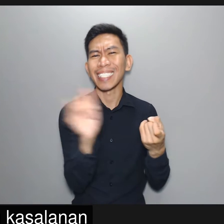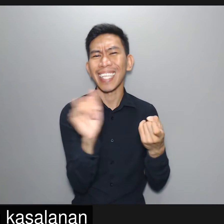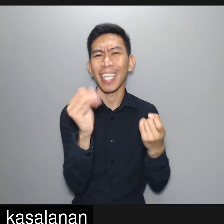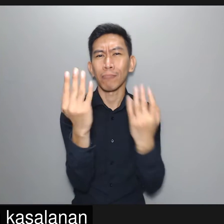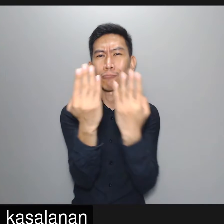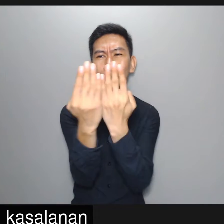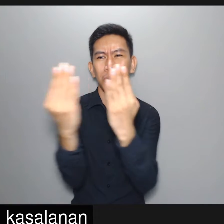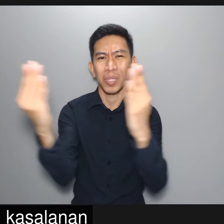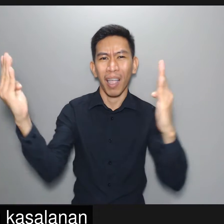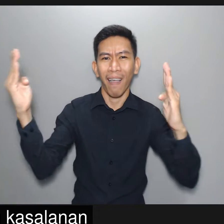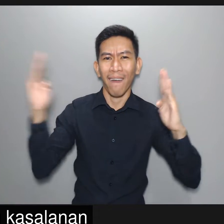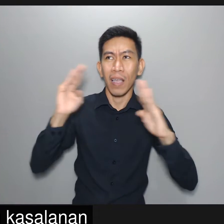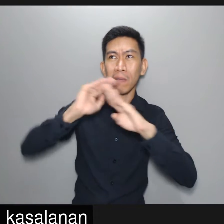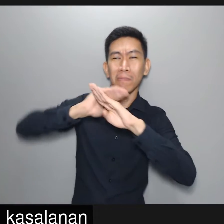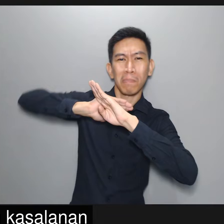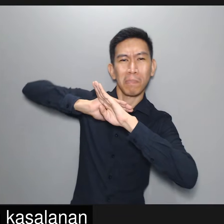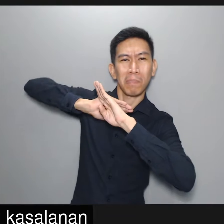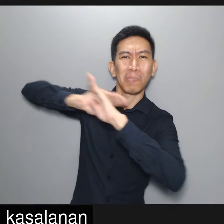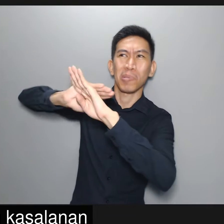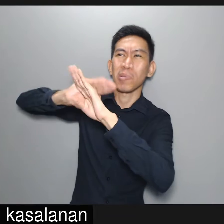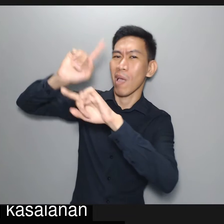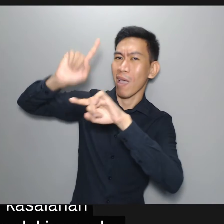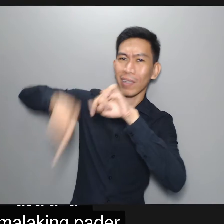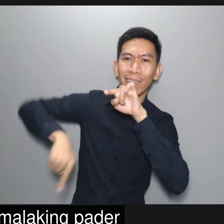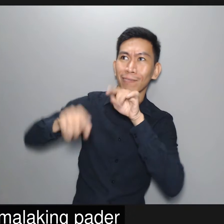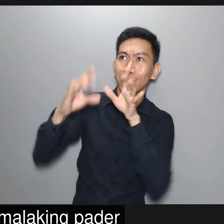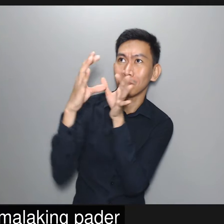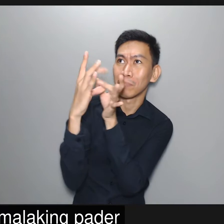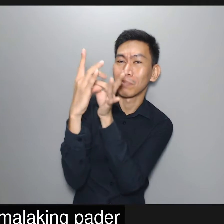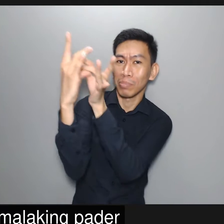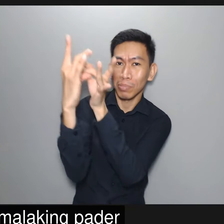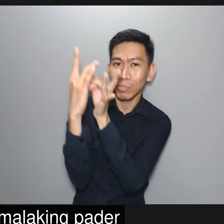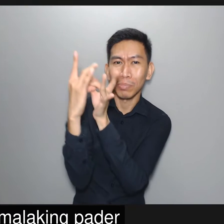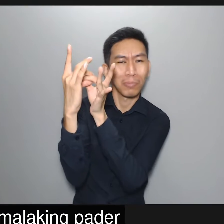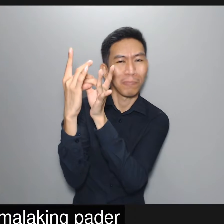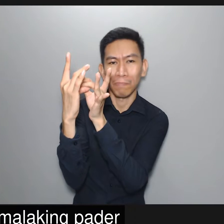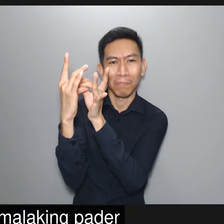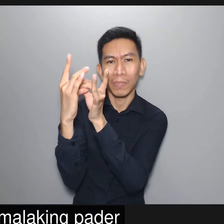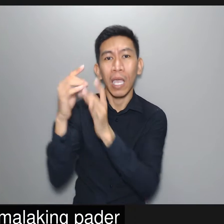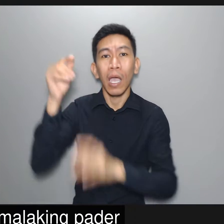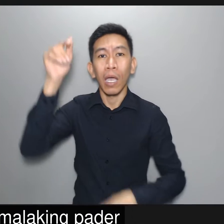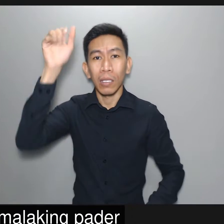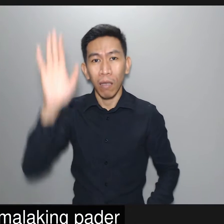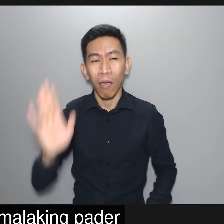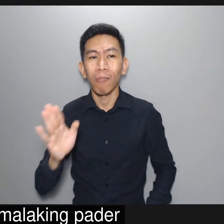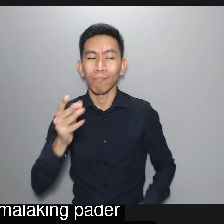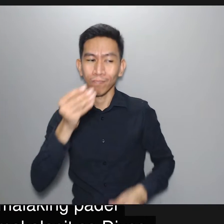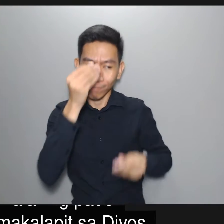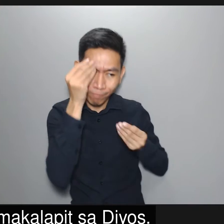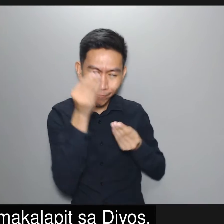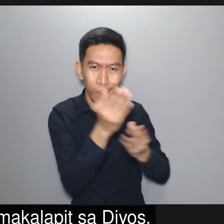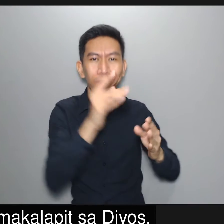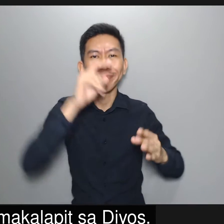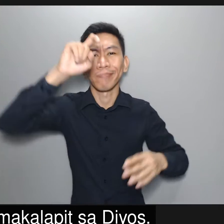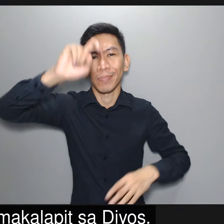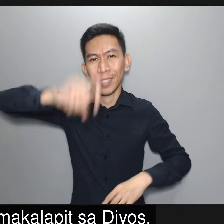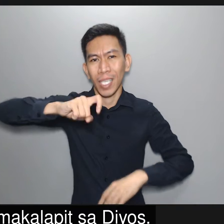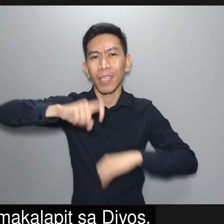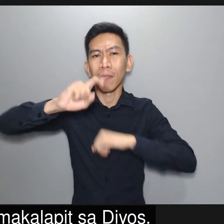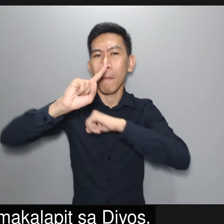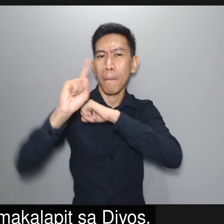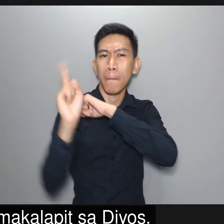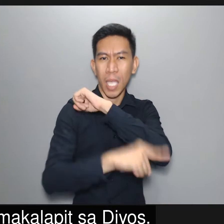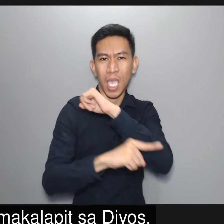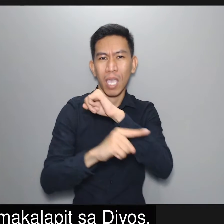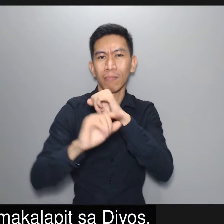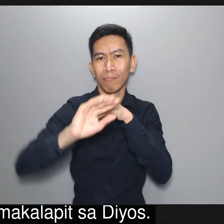na pinipigilan silang makalapit sa Diyos. Sinabi ng Diyos na dapat ay may kabayaran para sa mga